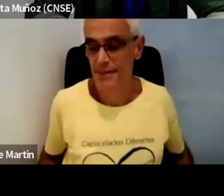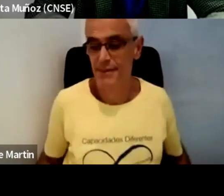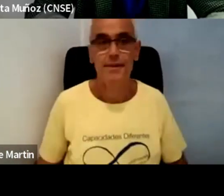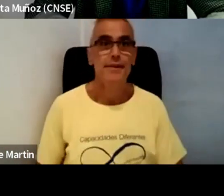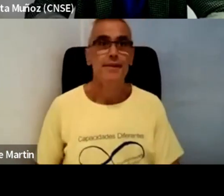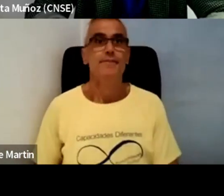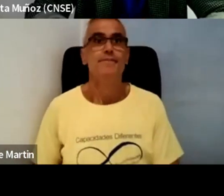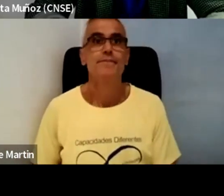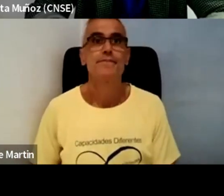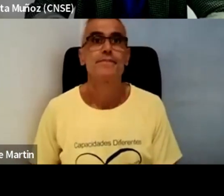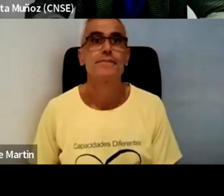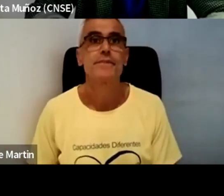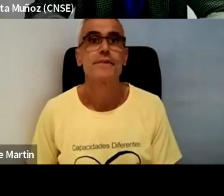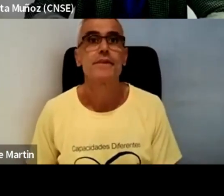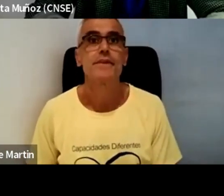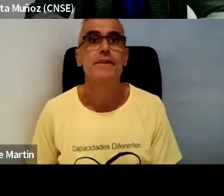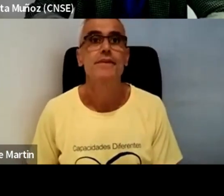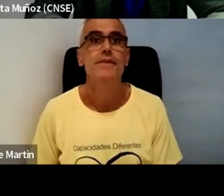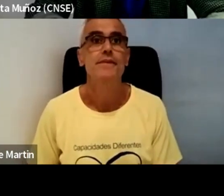más.